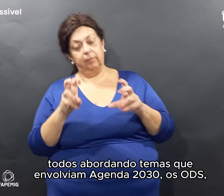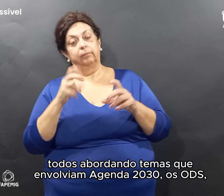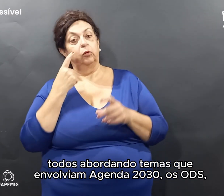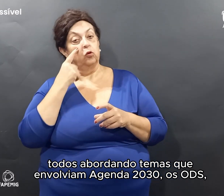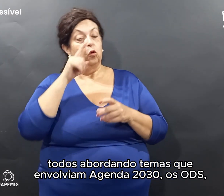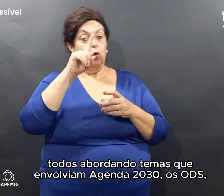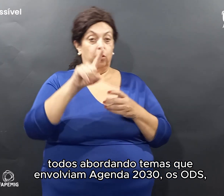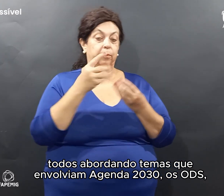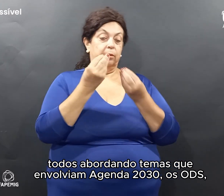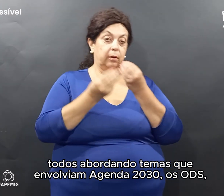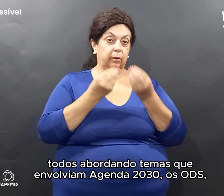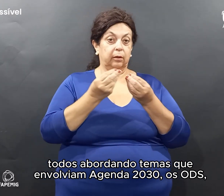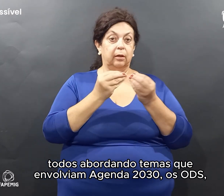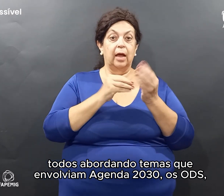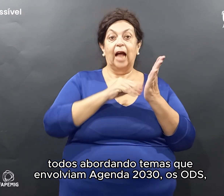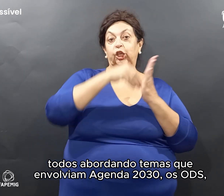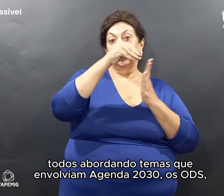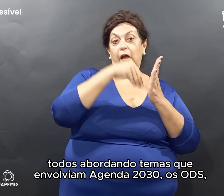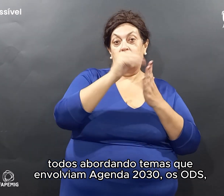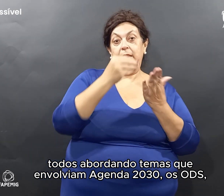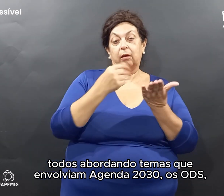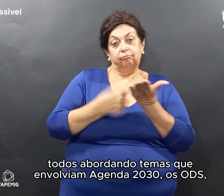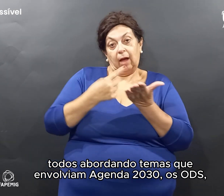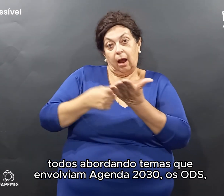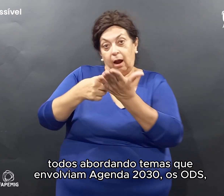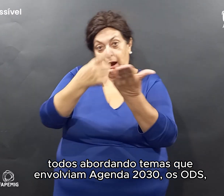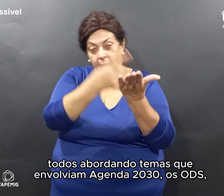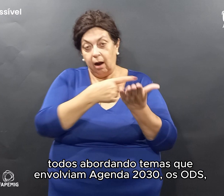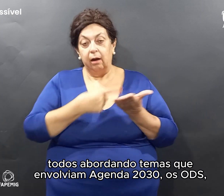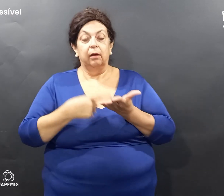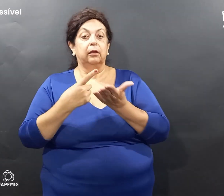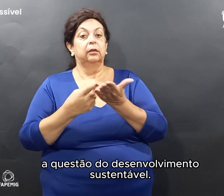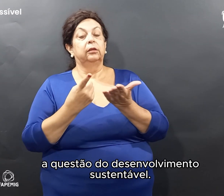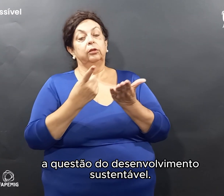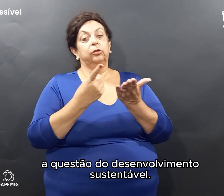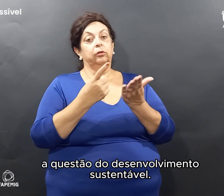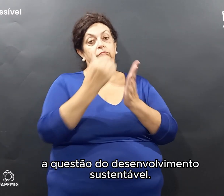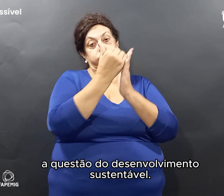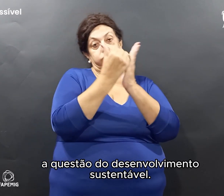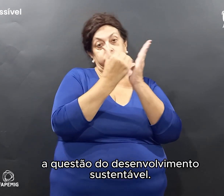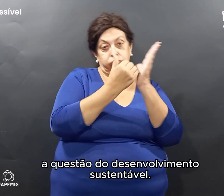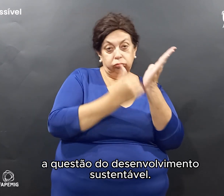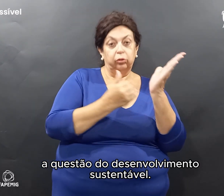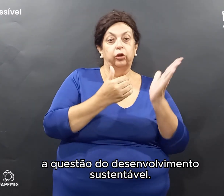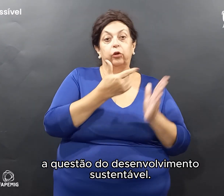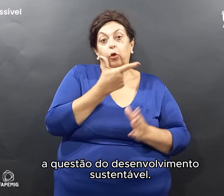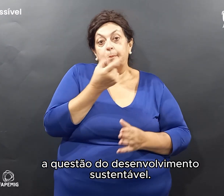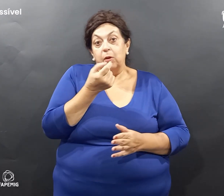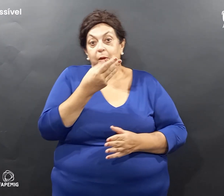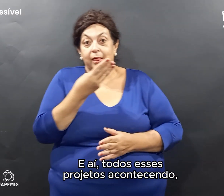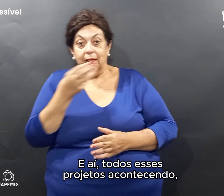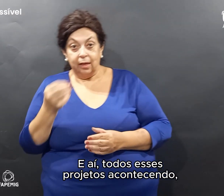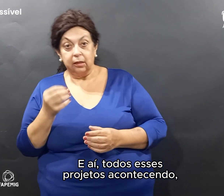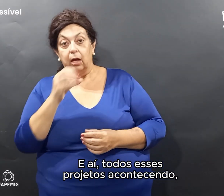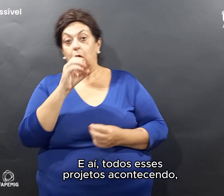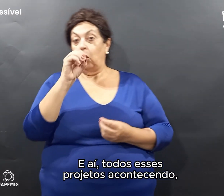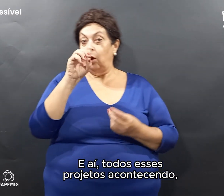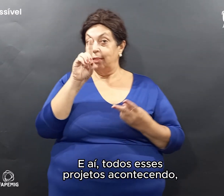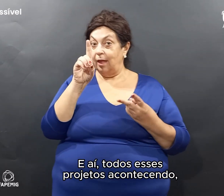envolviam a Agenda 2030, os ODS, a questão do desenvolvimento sustentável. E aí, todos esses